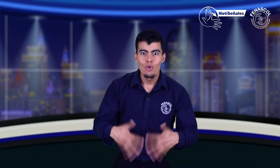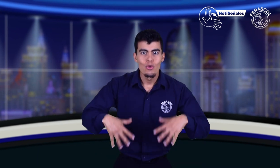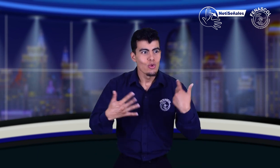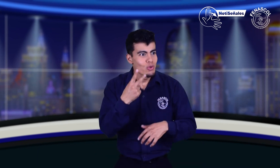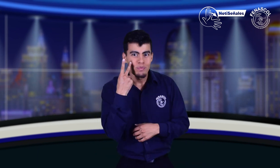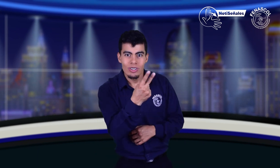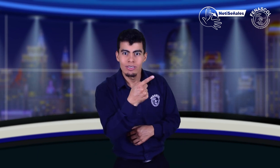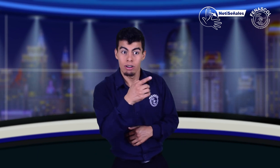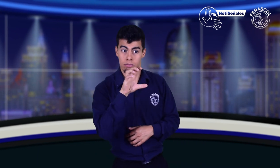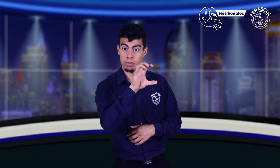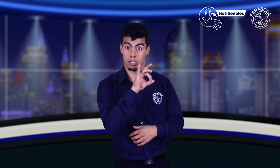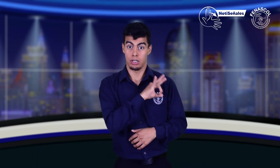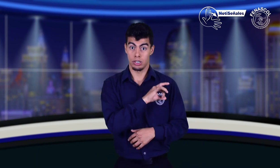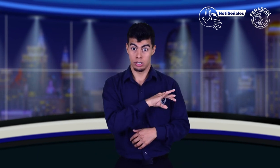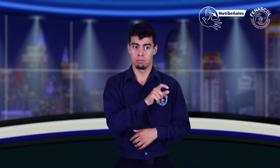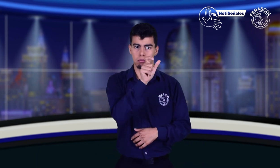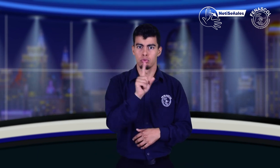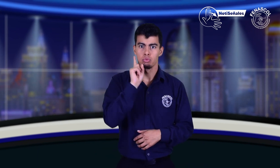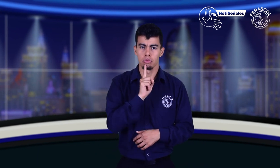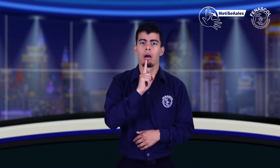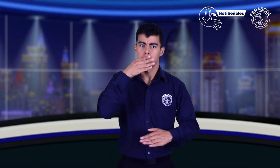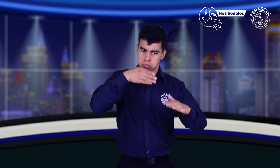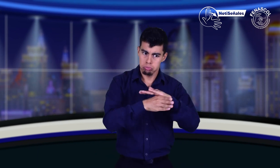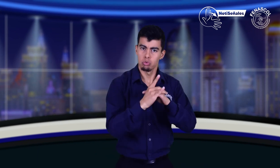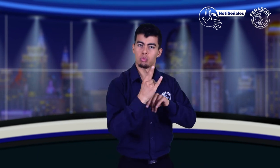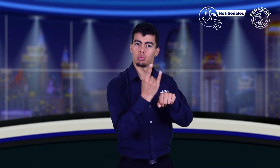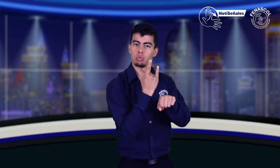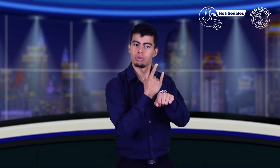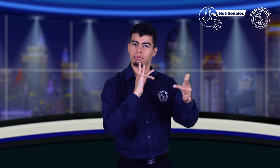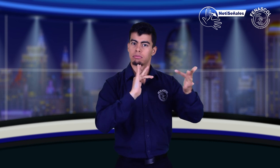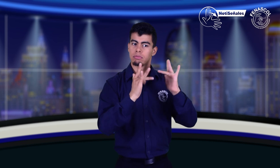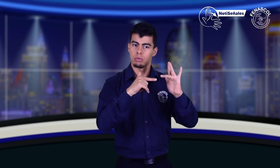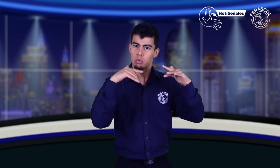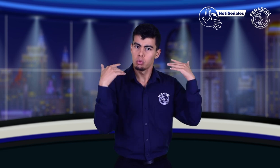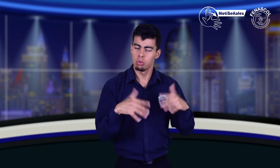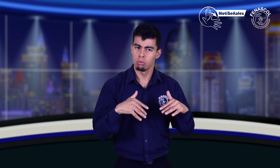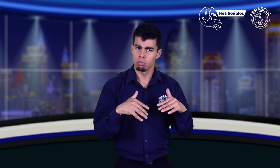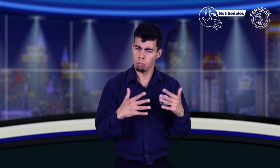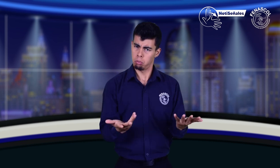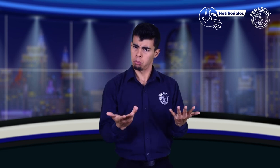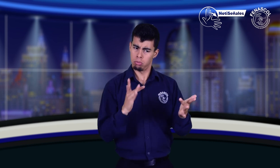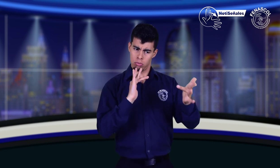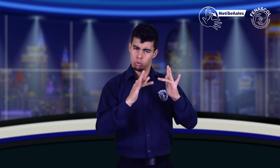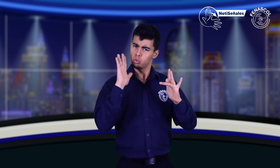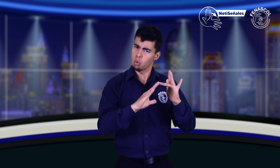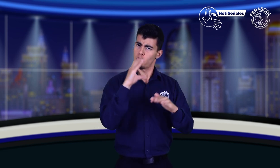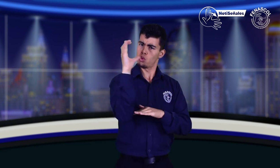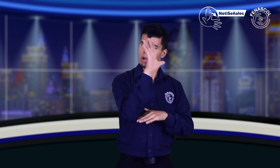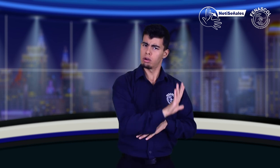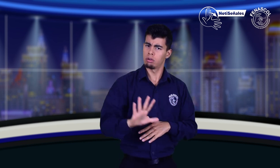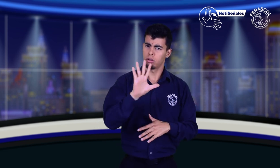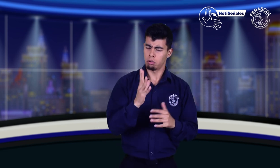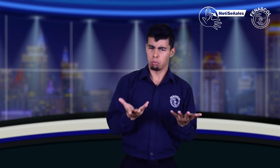Wow Qué bueno lo que acabamos de ver desde chile una persona sorda Usa los servicios de centro de relevo pero